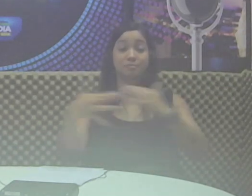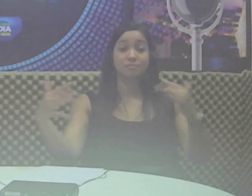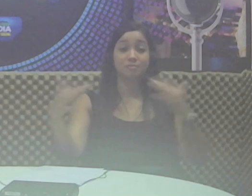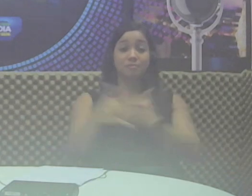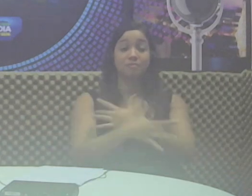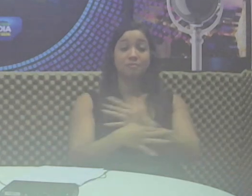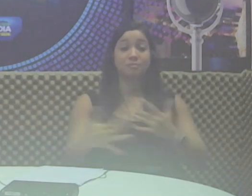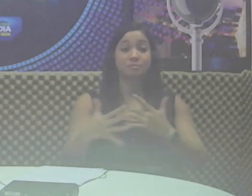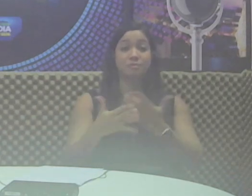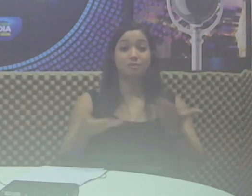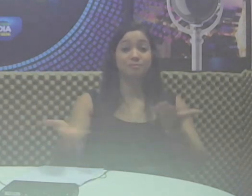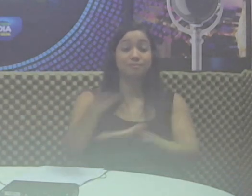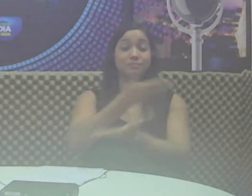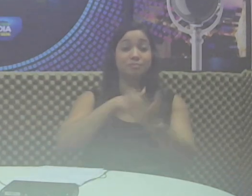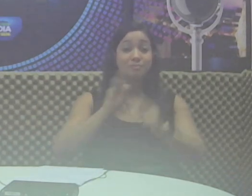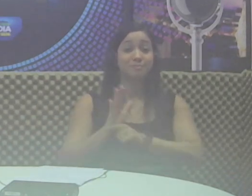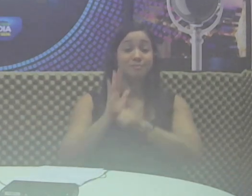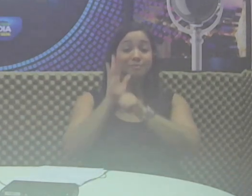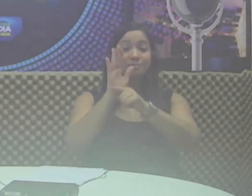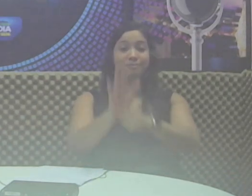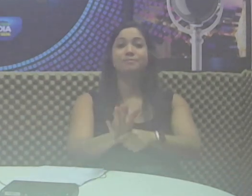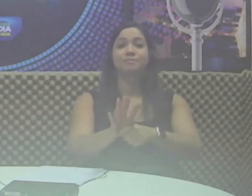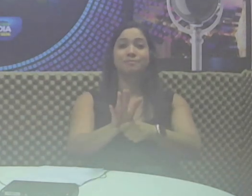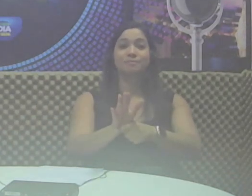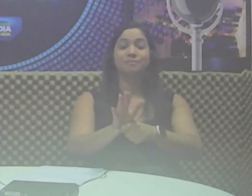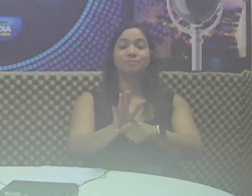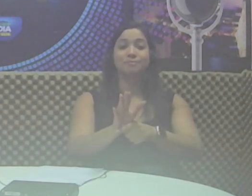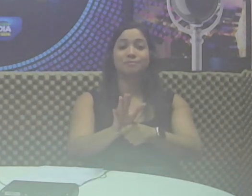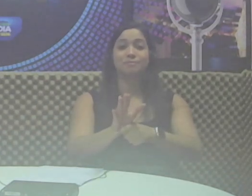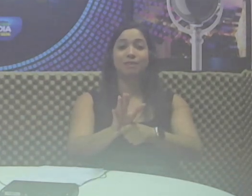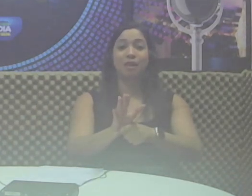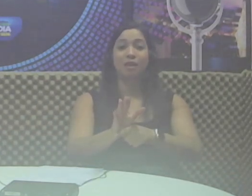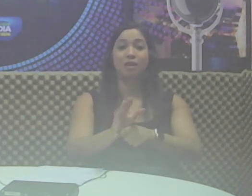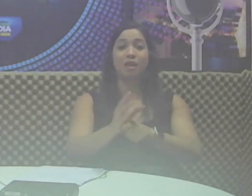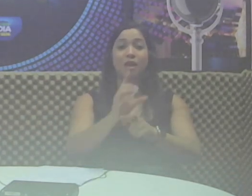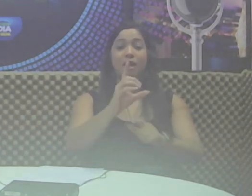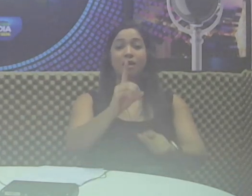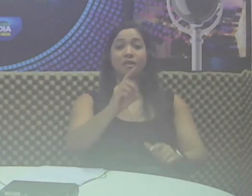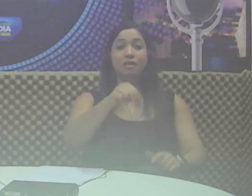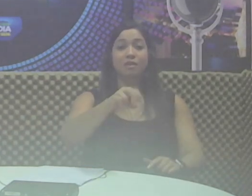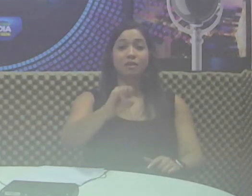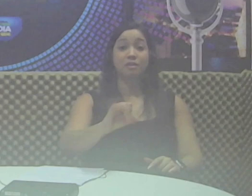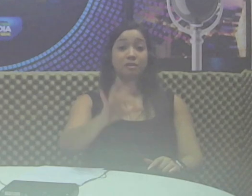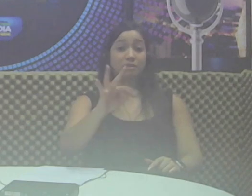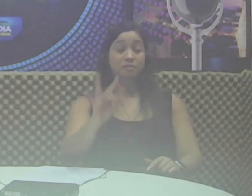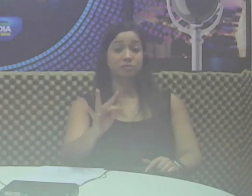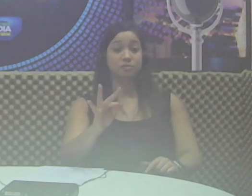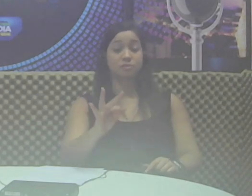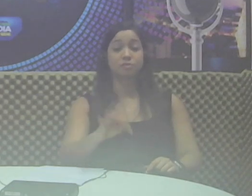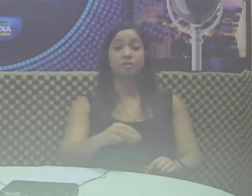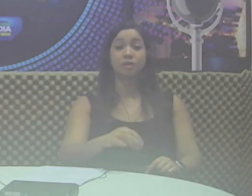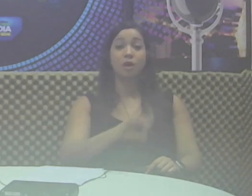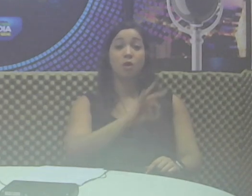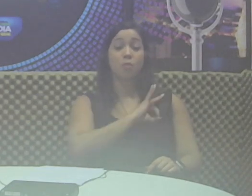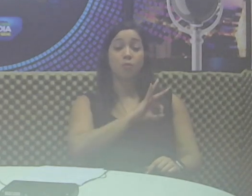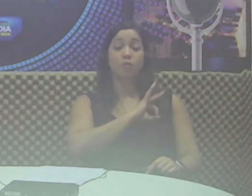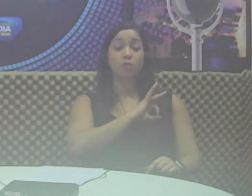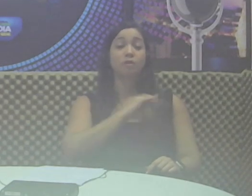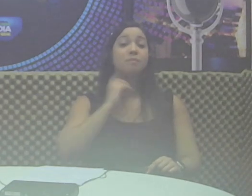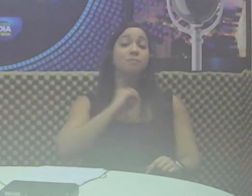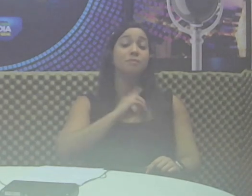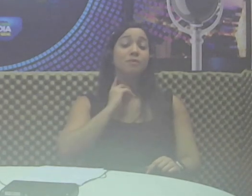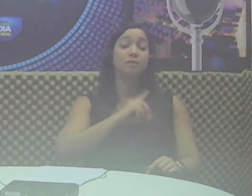teve colaboração de órgãos como Departamento de Estradas de Rodagem de Minas Gerais, Polícia Militar